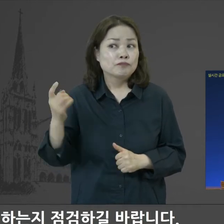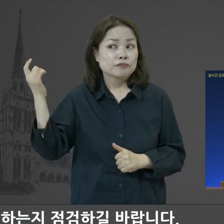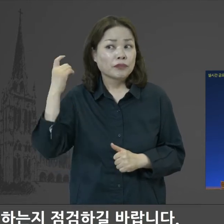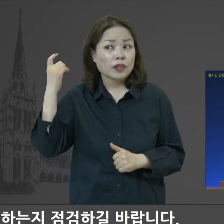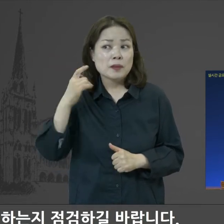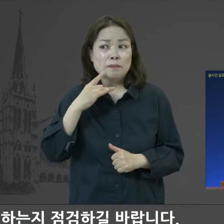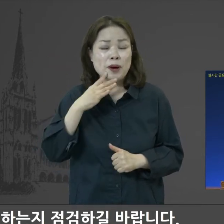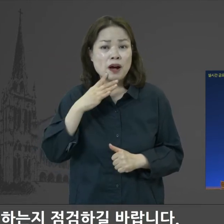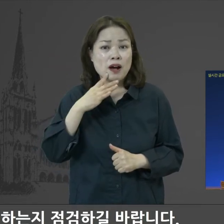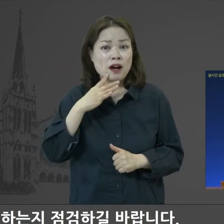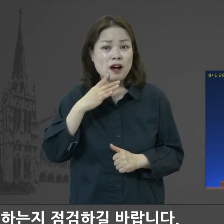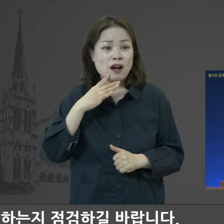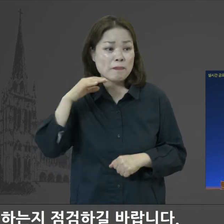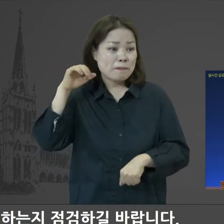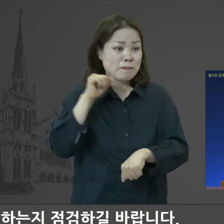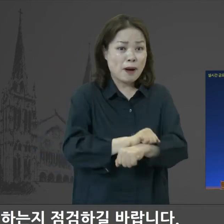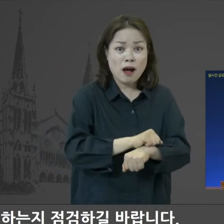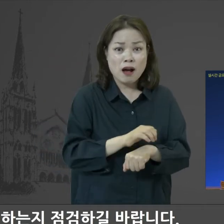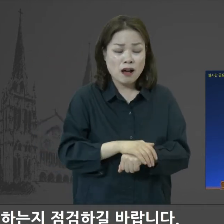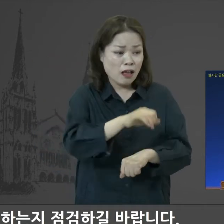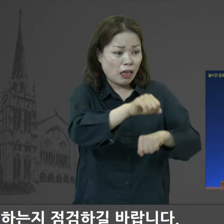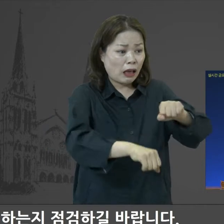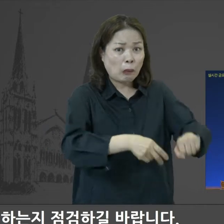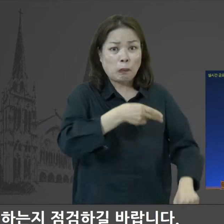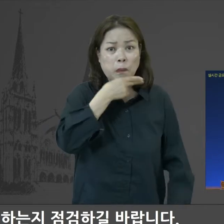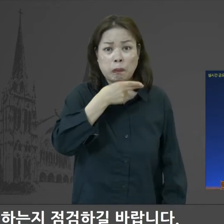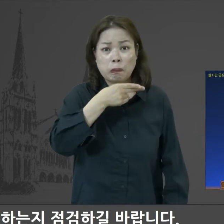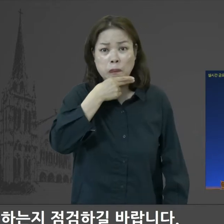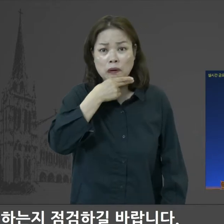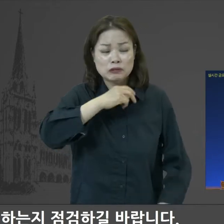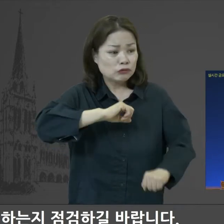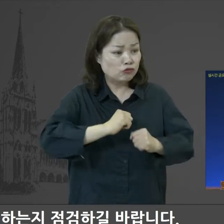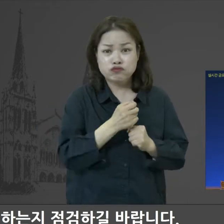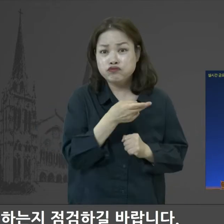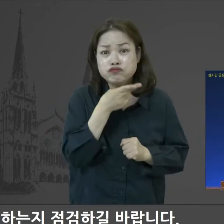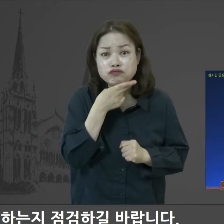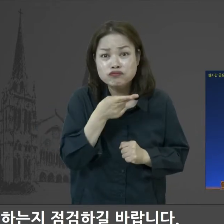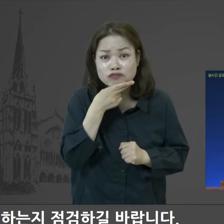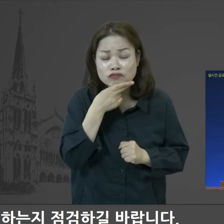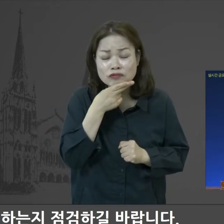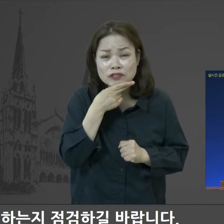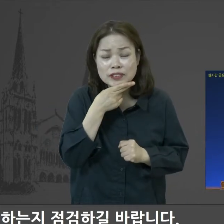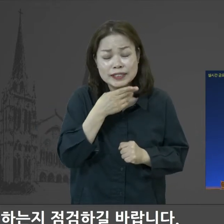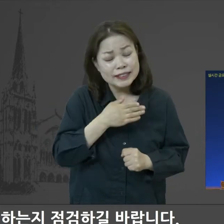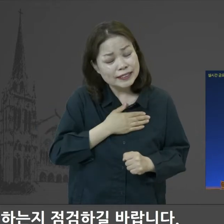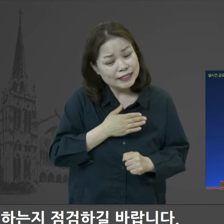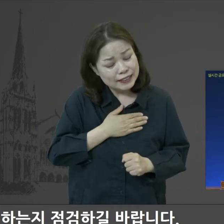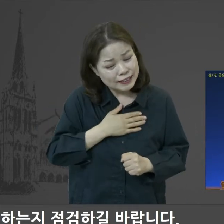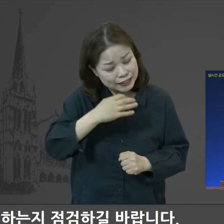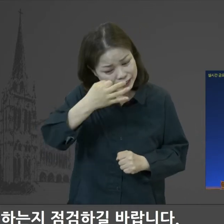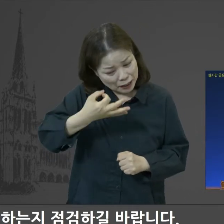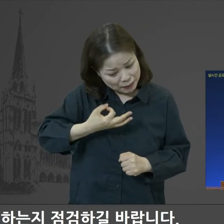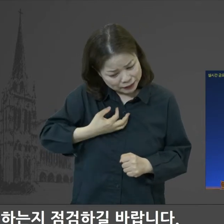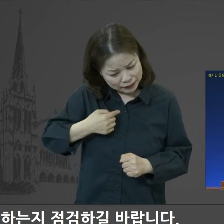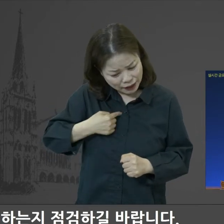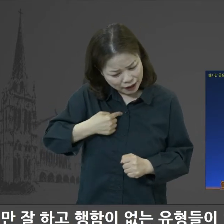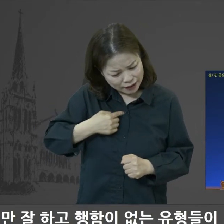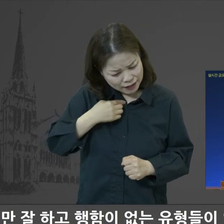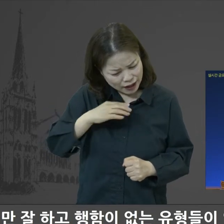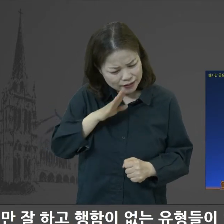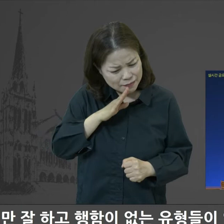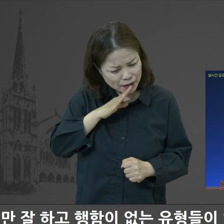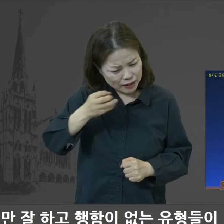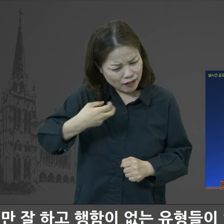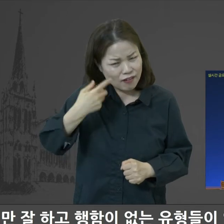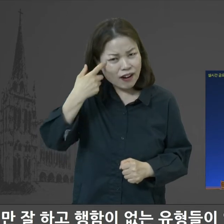듣기만 잘하고 행함이 없는 이 유형들이 있습니다. 여기에 내가 혹시 걸리지 않는지 여러분 한번 점검해 보시기 바랍니다.